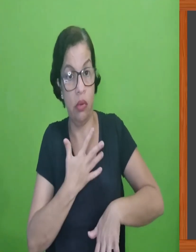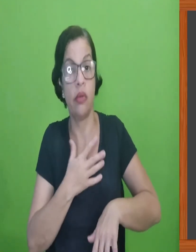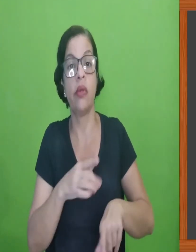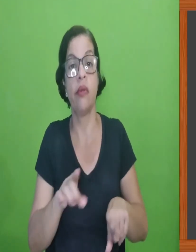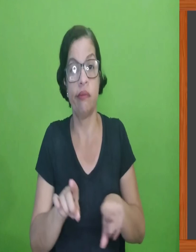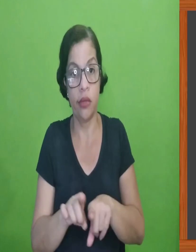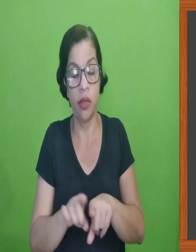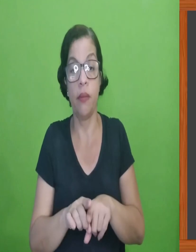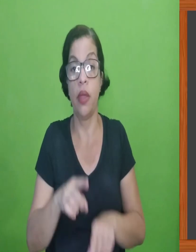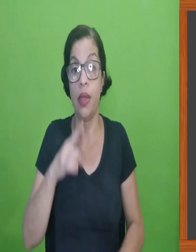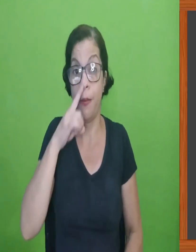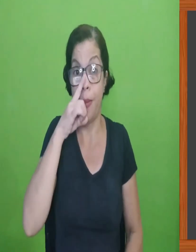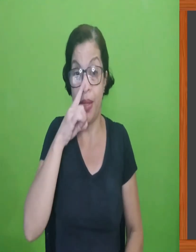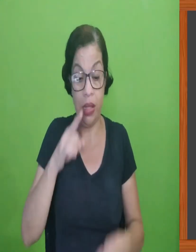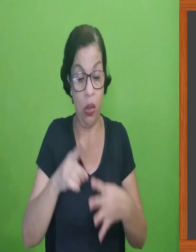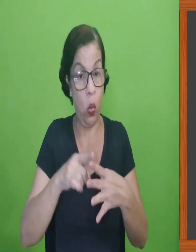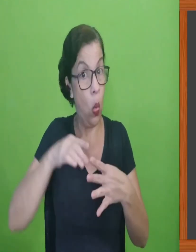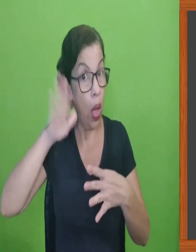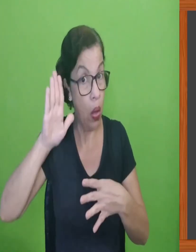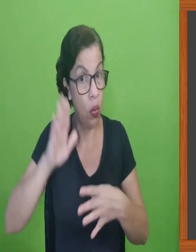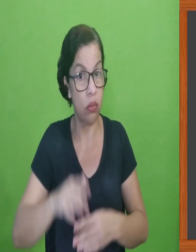são considerados de risco alto.